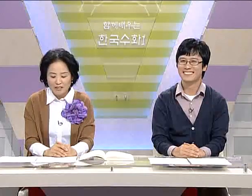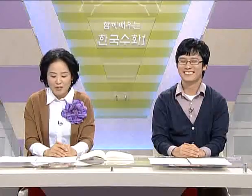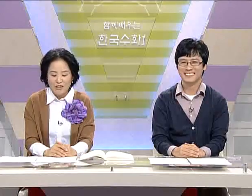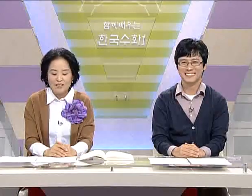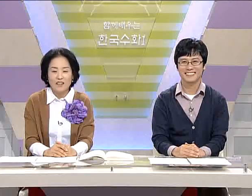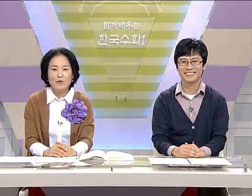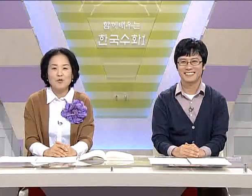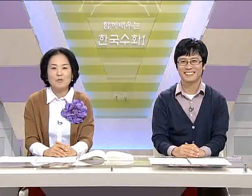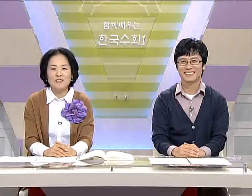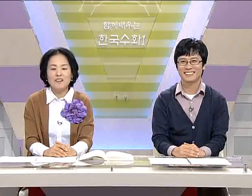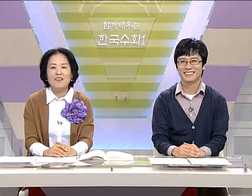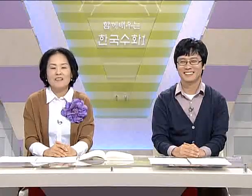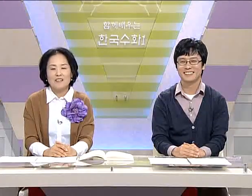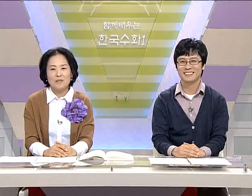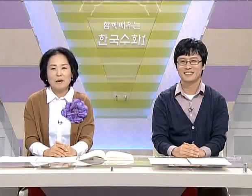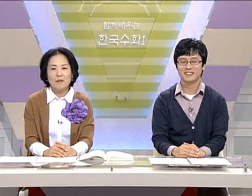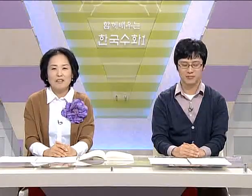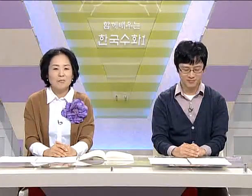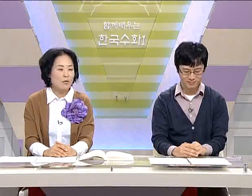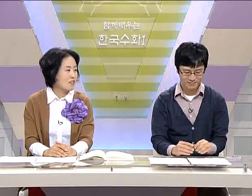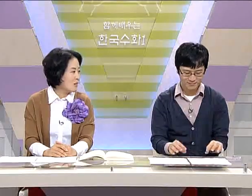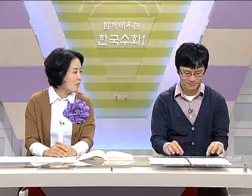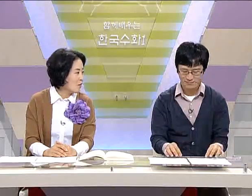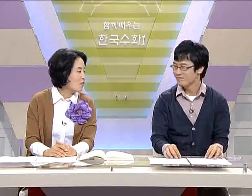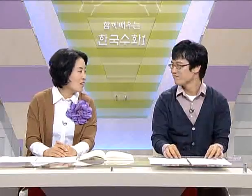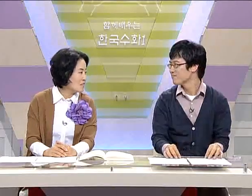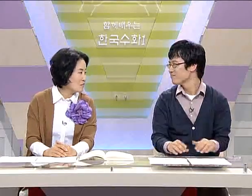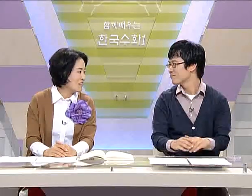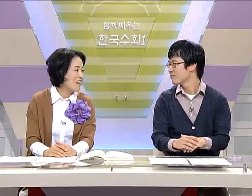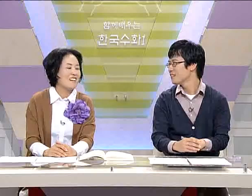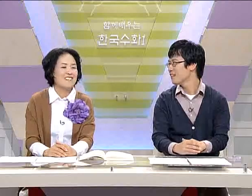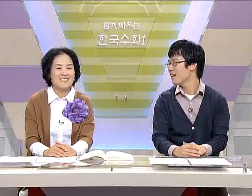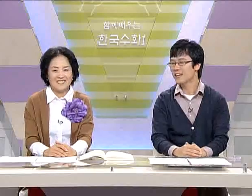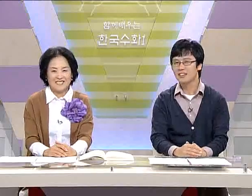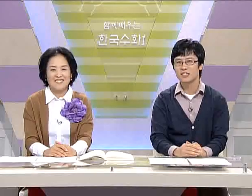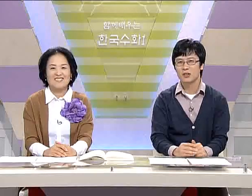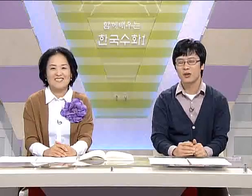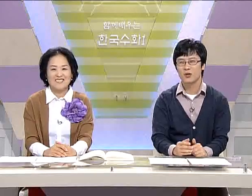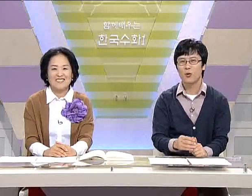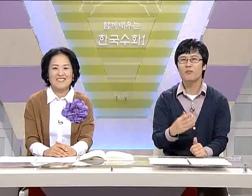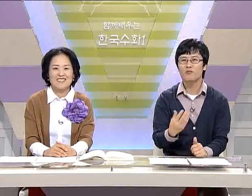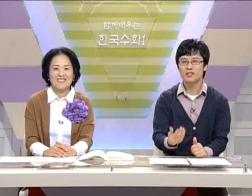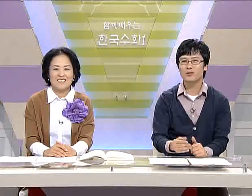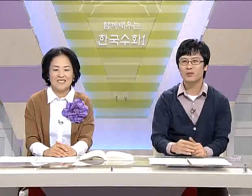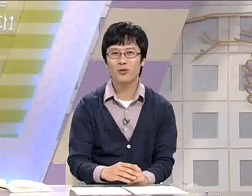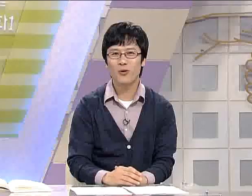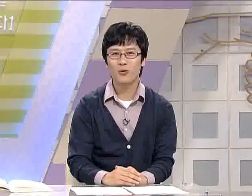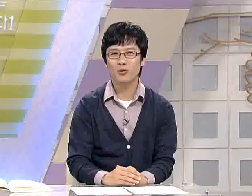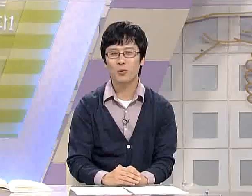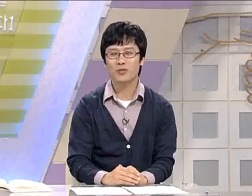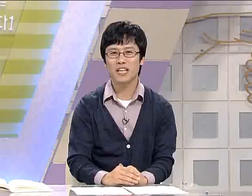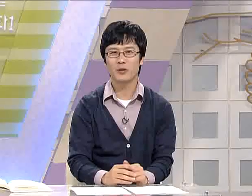느끼고 했는데 요즘은 그런 밤하늘을 보기가 참 어려운 것 같습니다. 네, 공해 문제도 그렇고 요즘 도시가